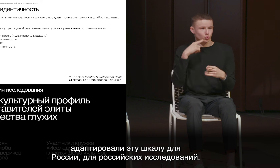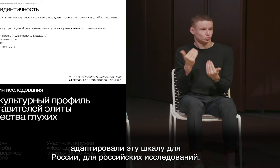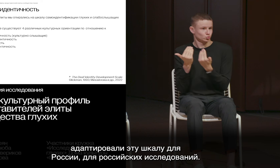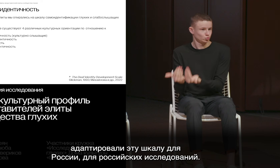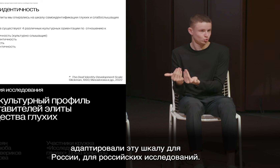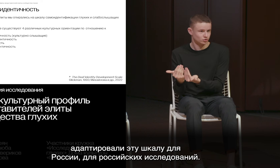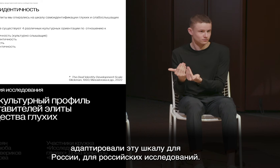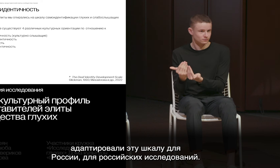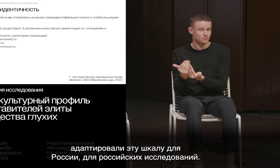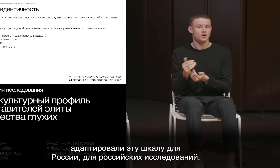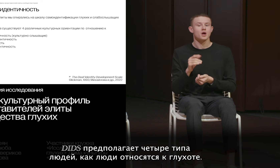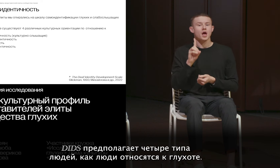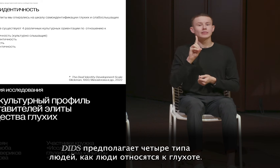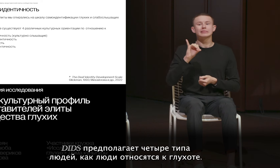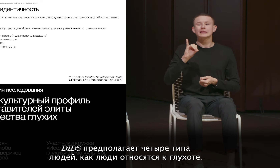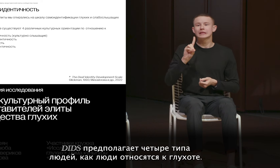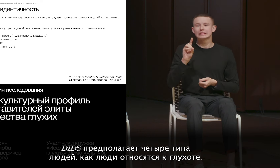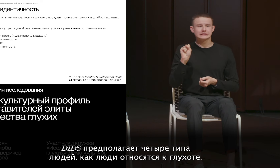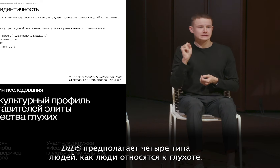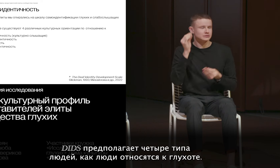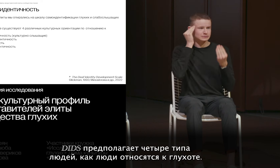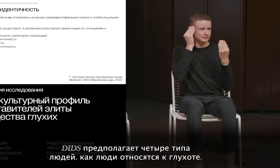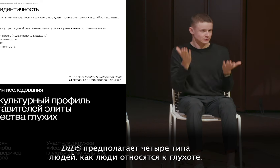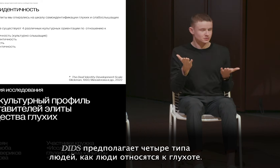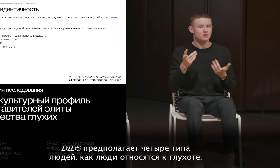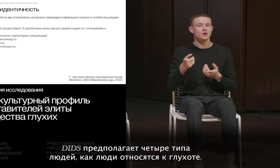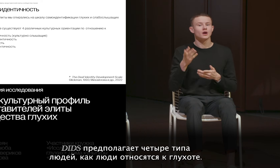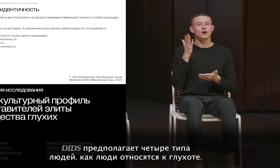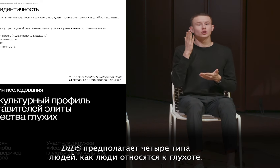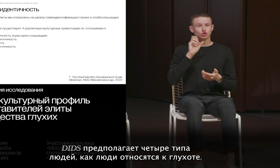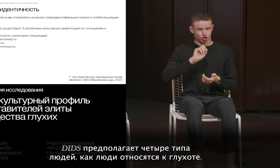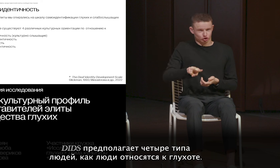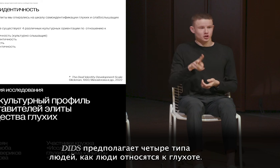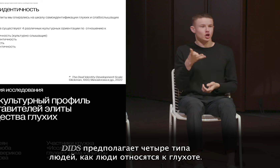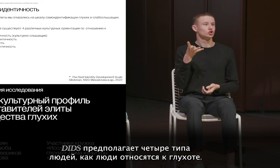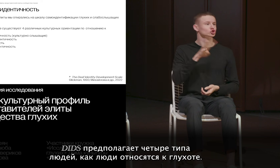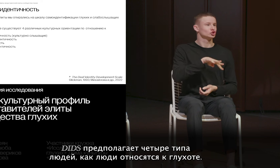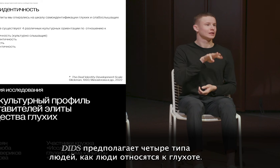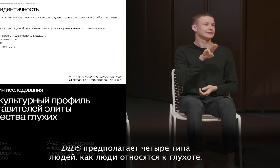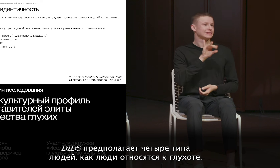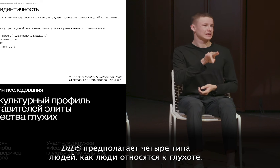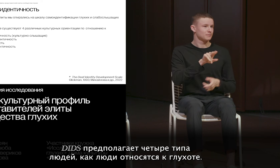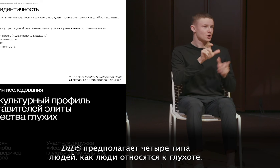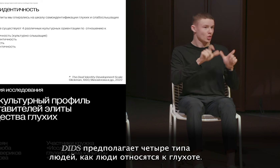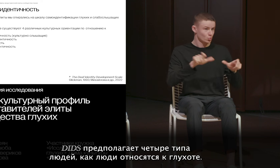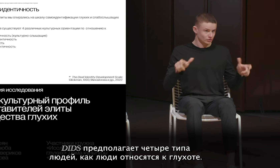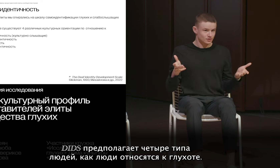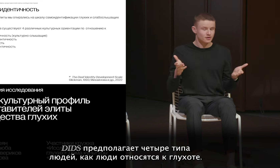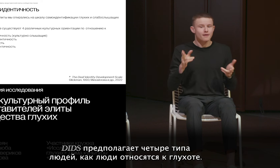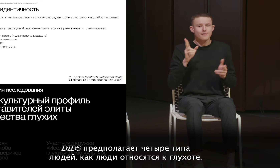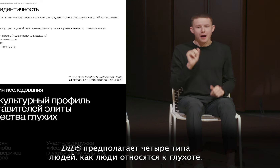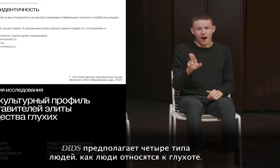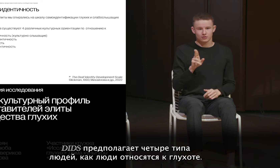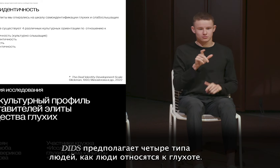адаптировали эту шкалу для России, для российских исследований, а ДИЦ предполагает 4 типа